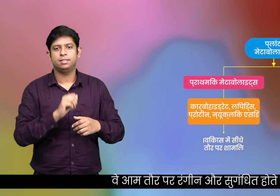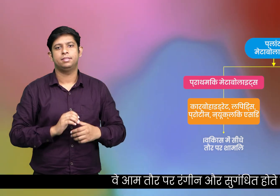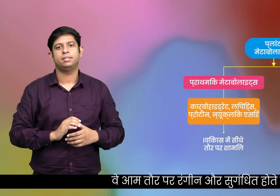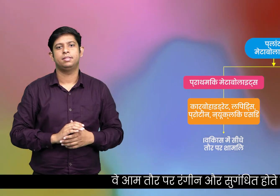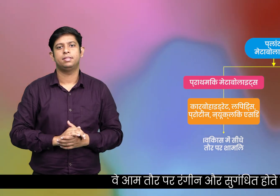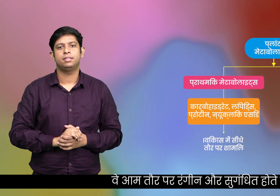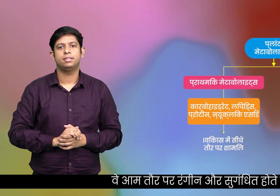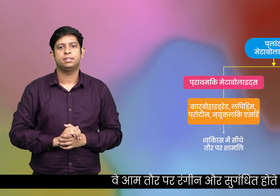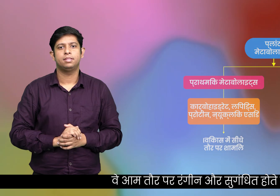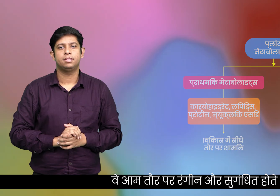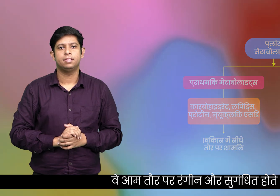हैं।